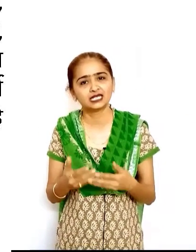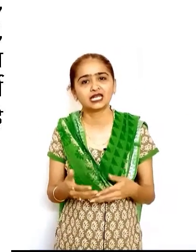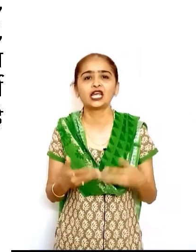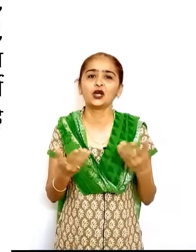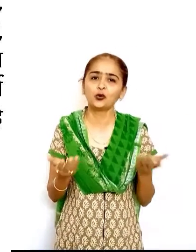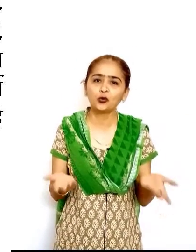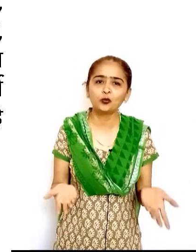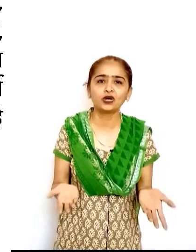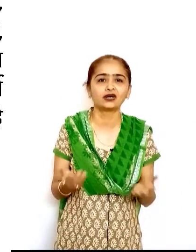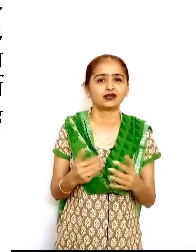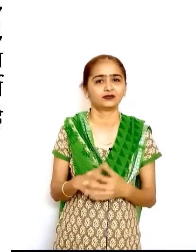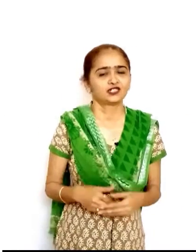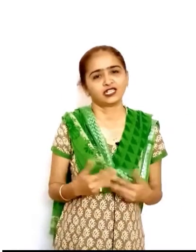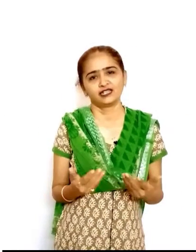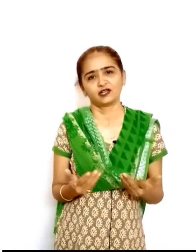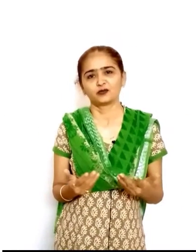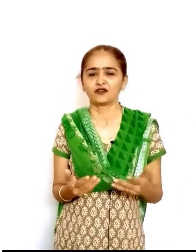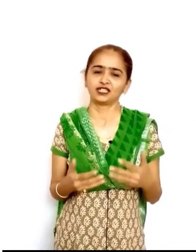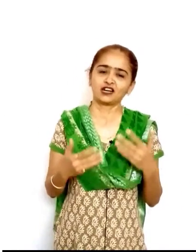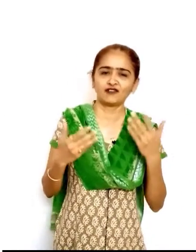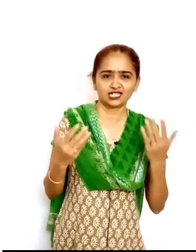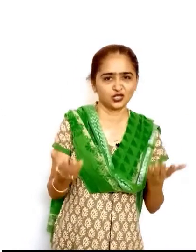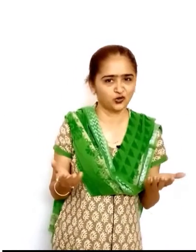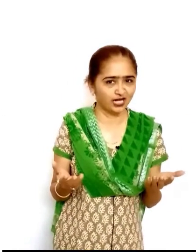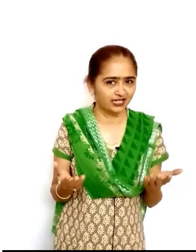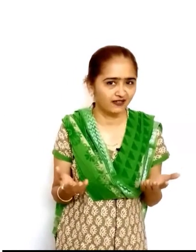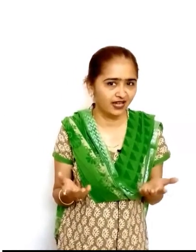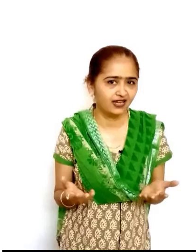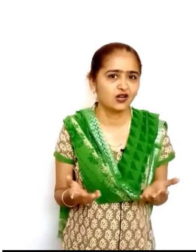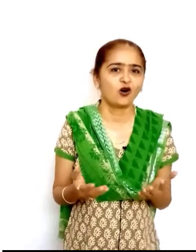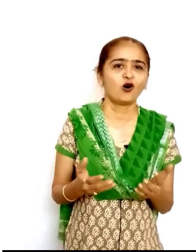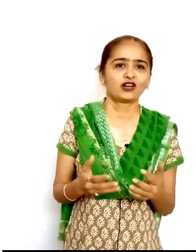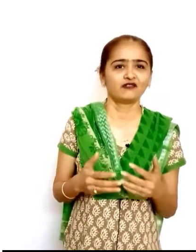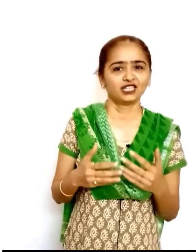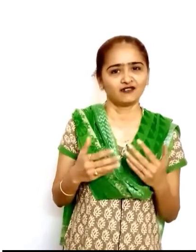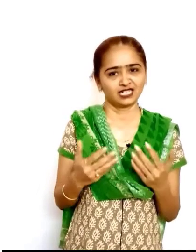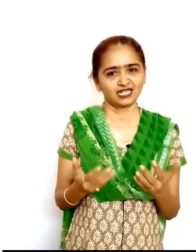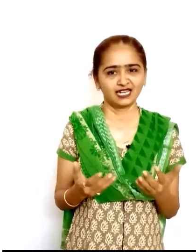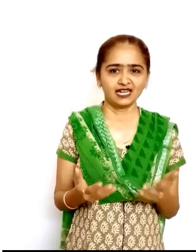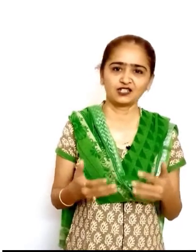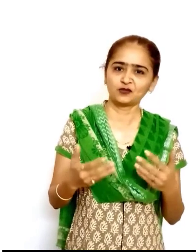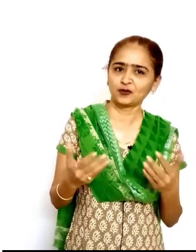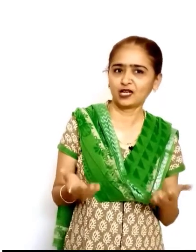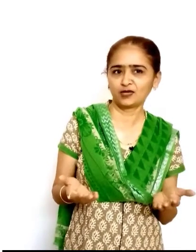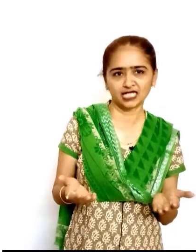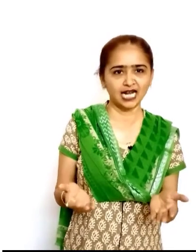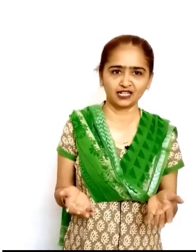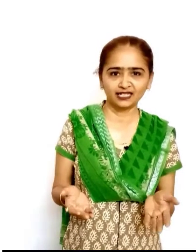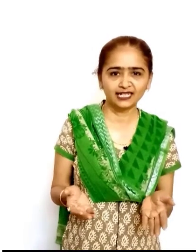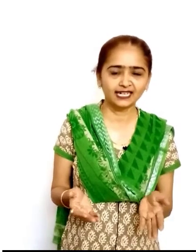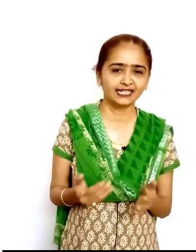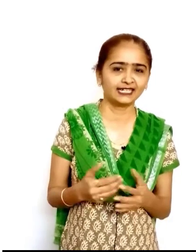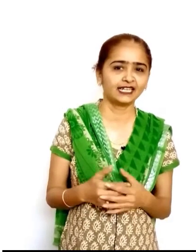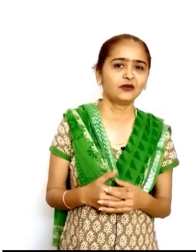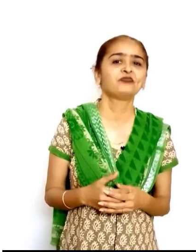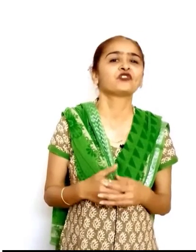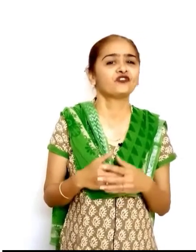इसके ऊपर। चलिए हम कविता का वाचन शुरुआत करते हैं और कविता वाचन के लिए सबसे पहले हम इसकी लाइनें अध्ययन करके देखते हैं।